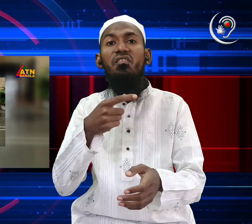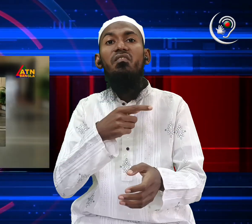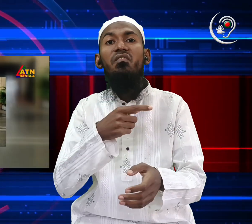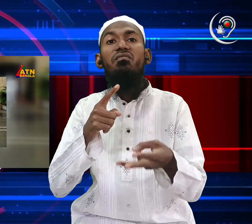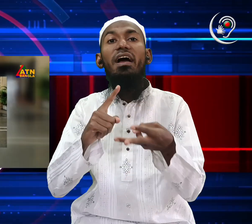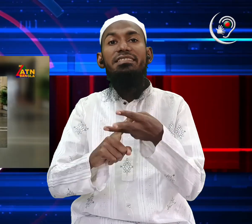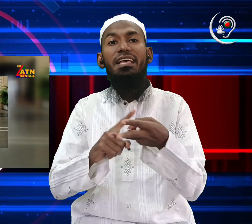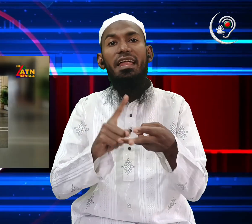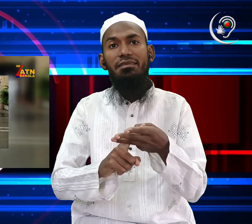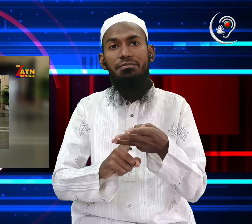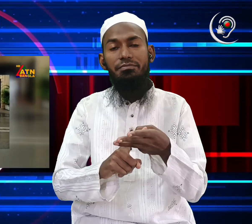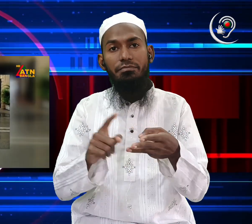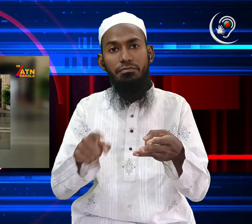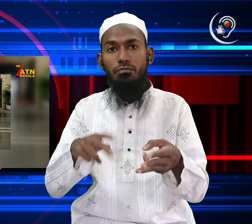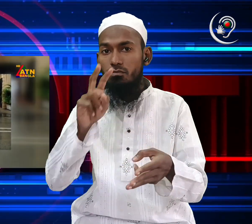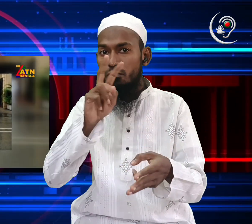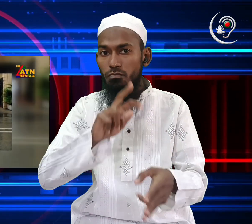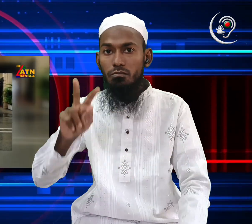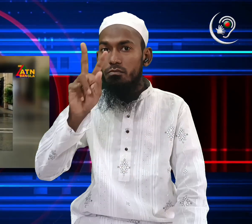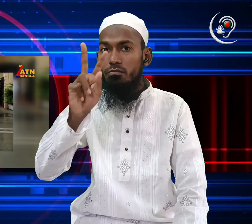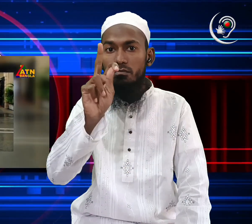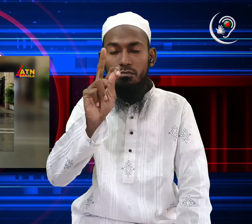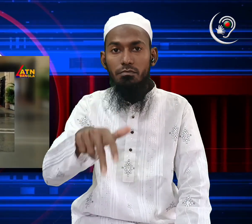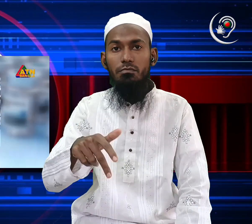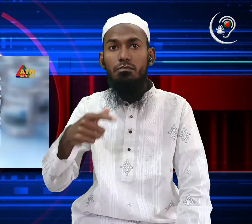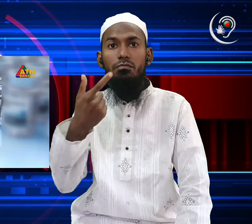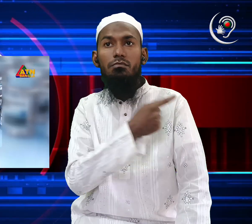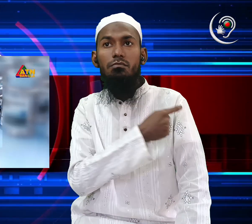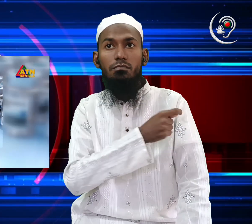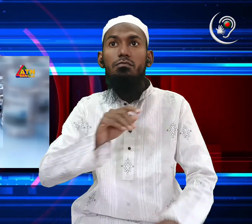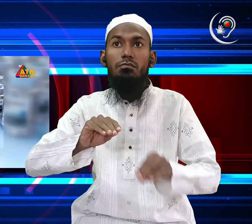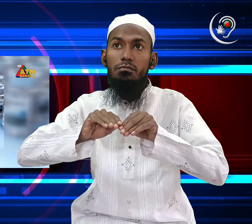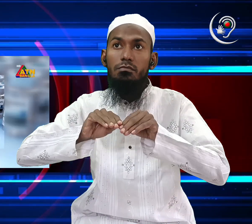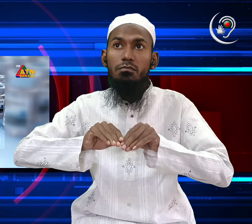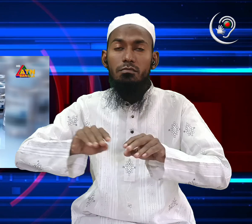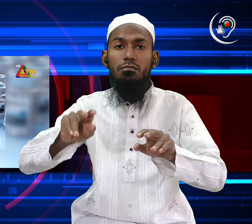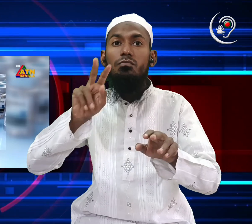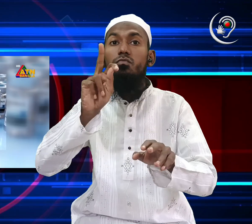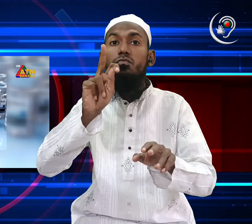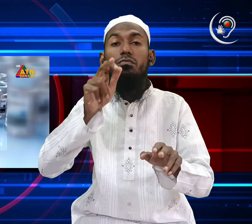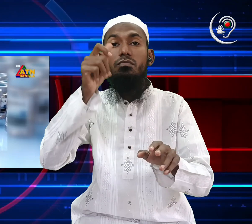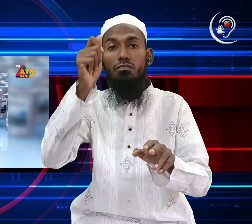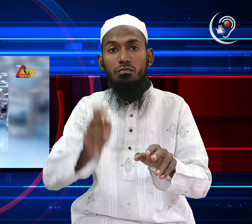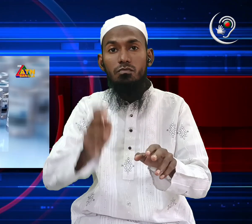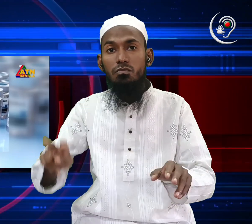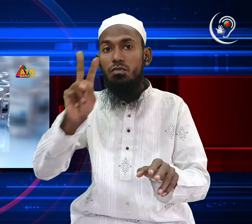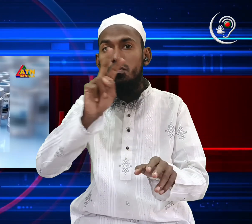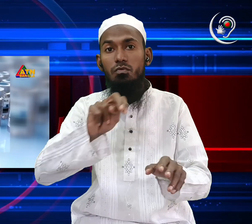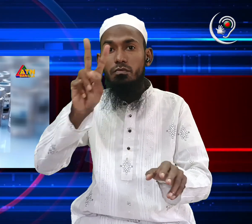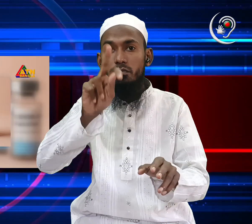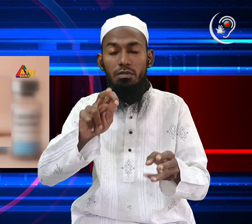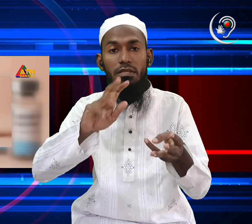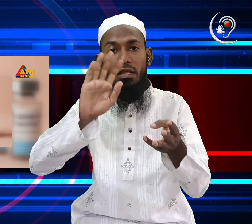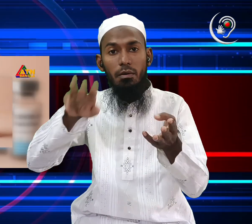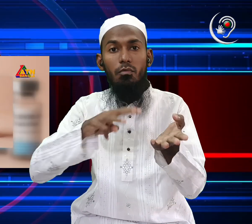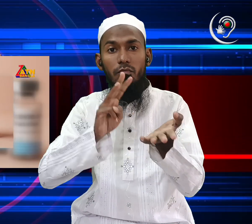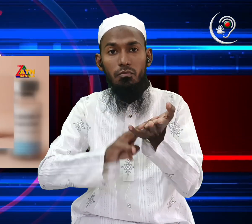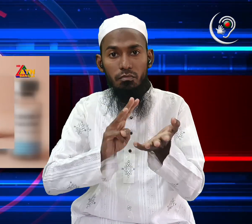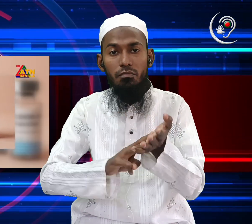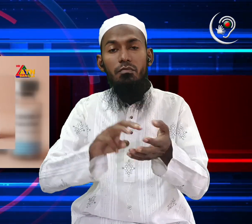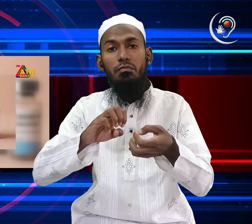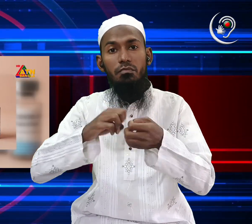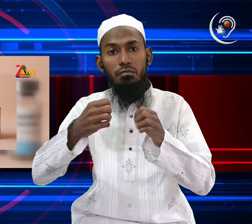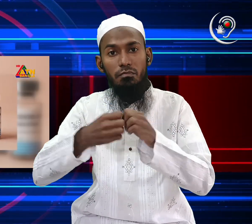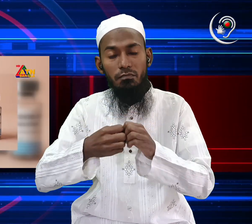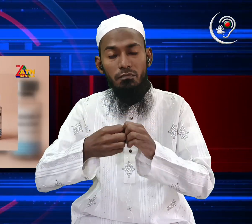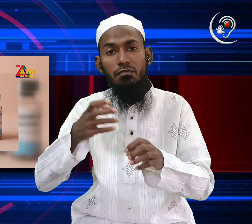BioNTech। ২০২০ সালের নভেম্বরে এই টিকাটি বাজারে আসে। এরপর থেকে একে একে বাজারে আসে মডার্না, অ্যাস্ট্রাজেনেকা, জনসন অ্যান্ড জনসন